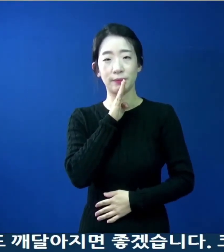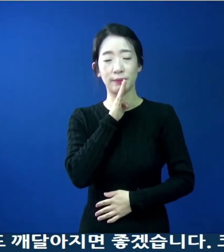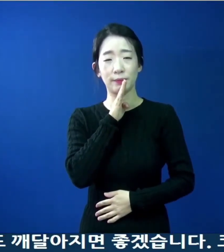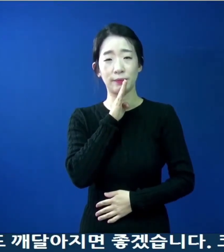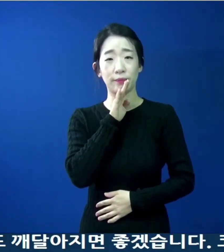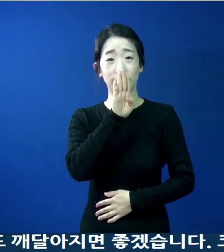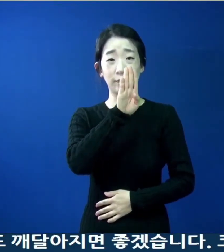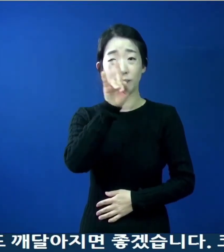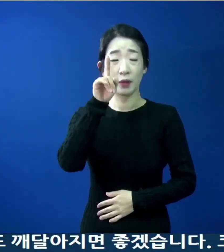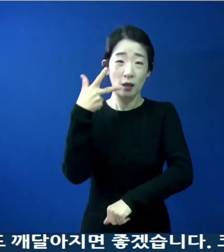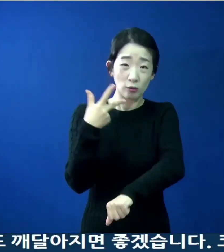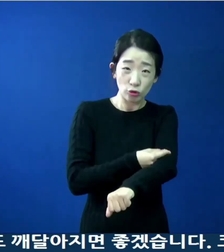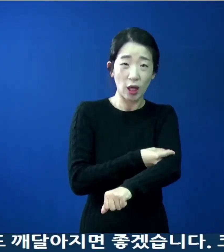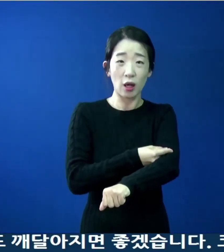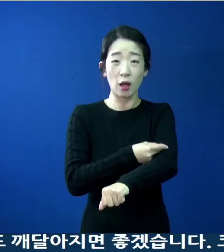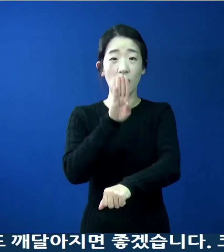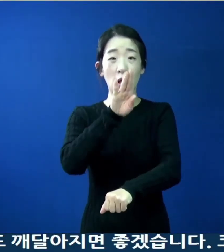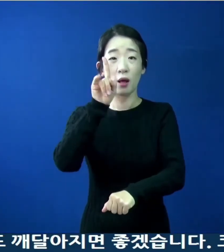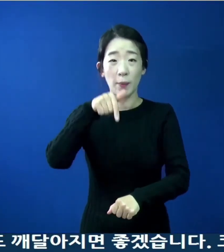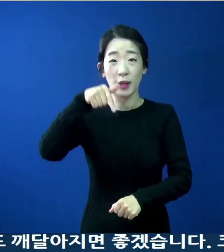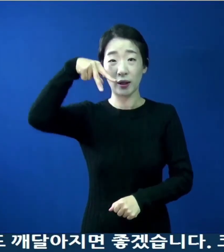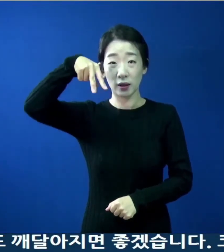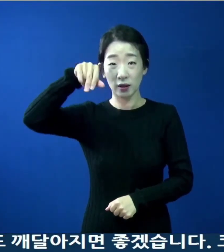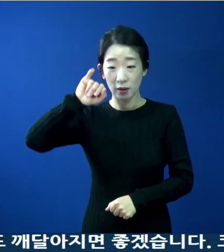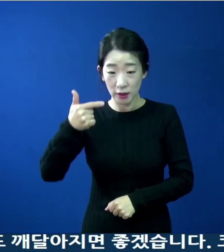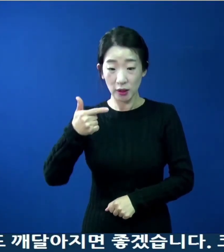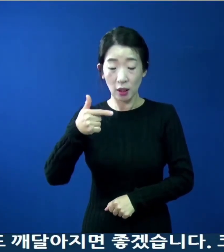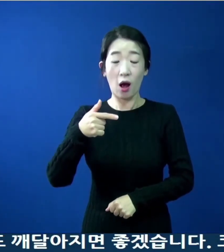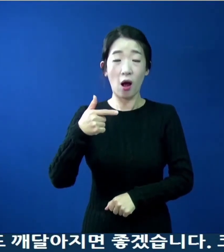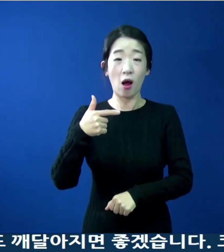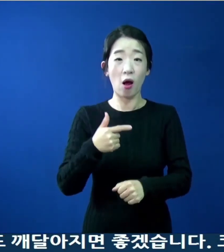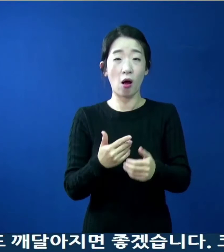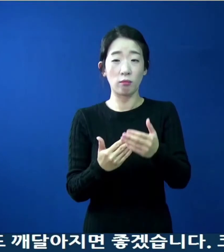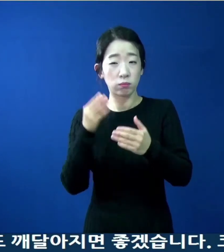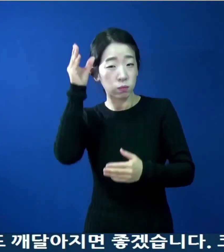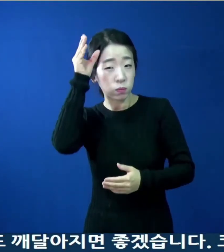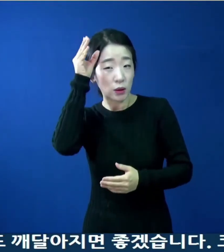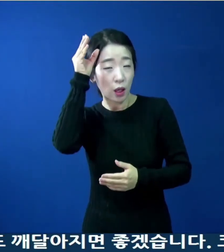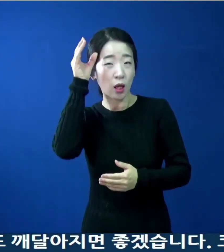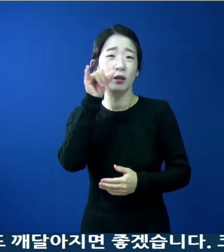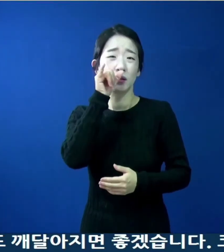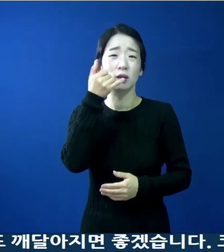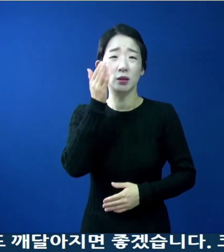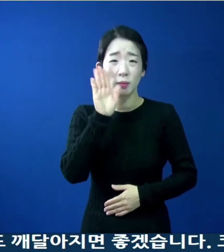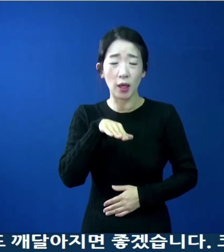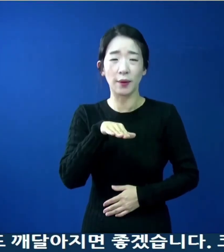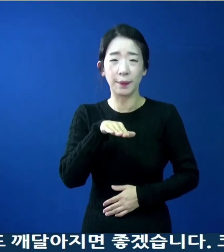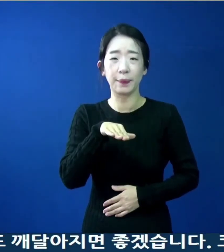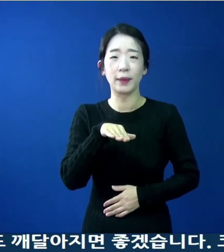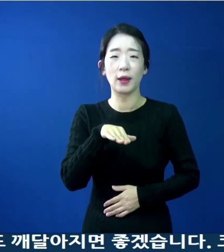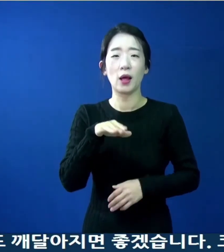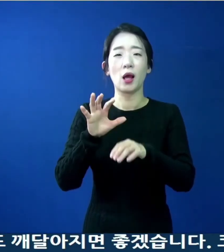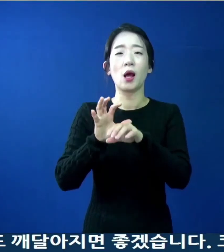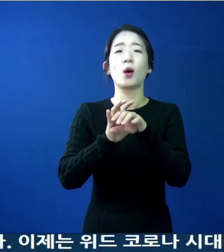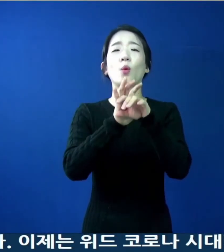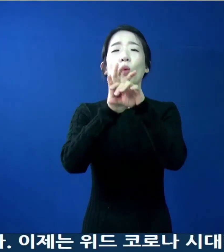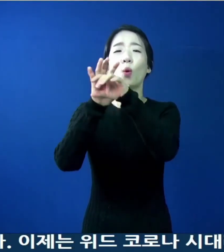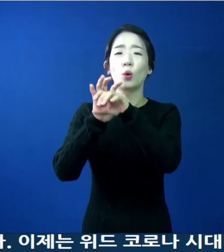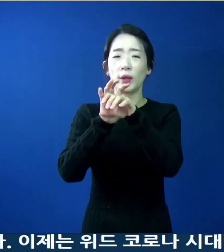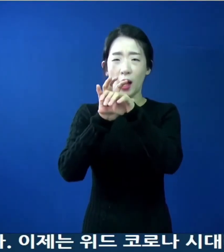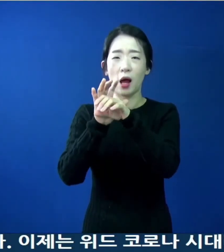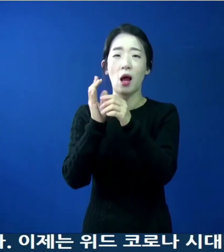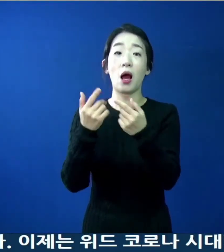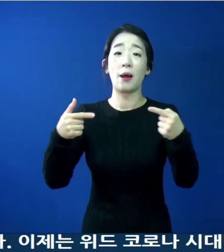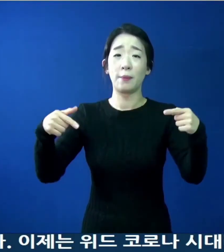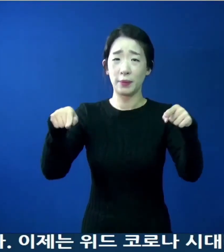백신이 개발되었으니까 분명히 좋은 소식은 머지않아 다가올 테인데 그래도 우리가 코로나와 함께 살아가는 이